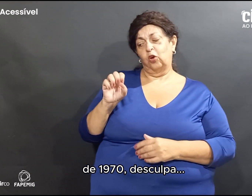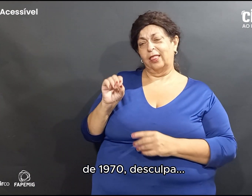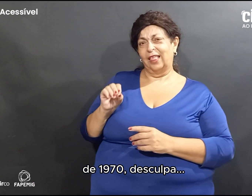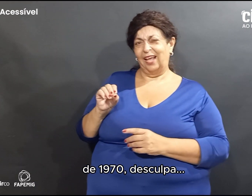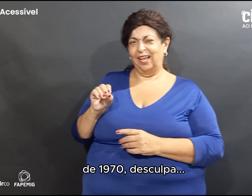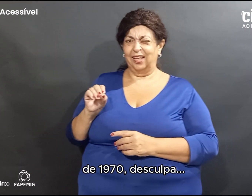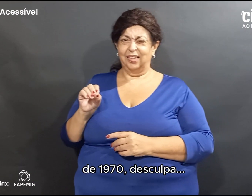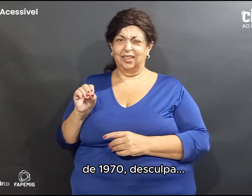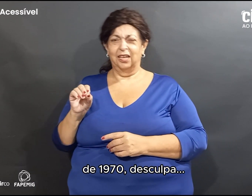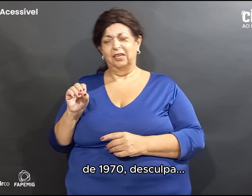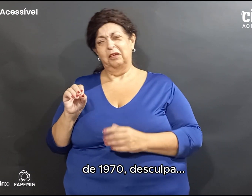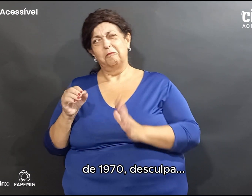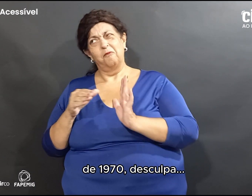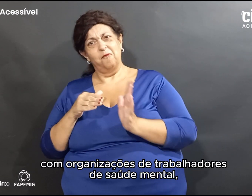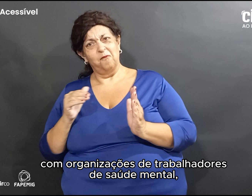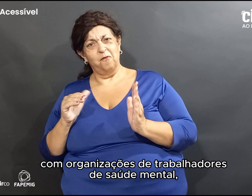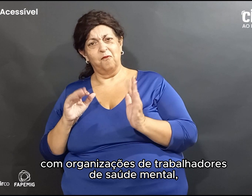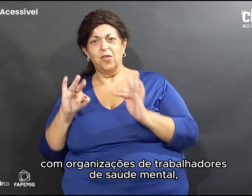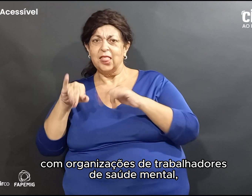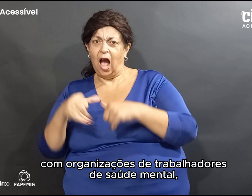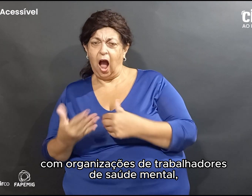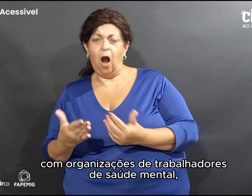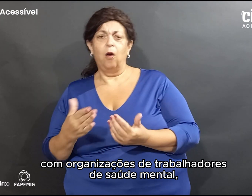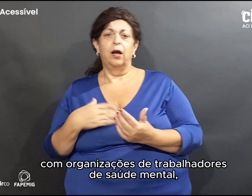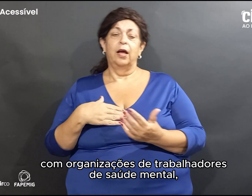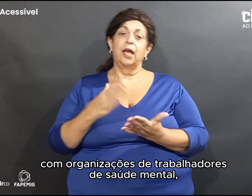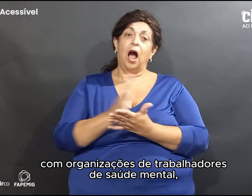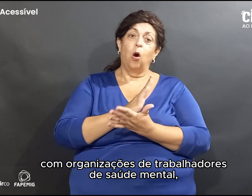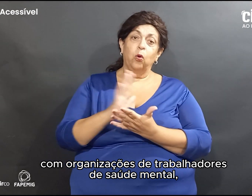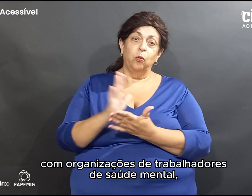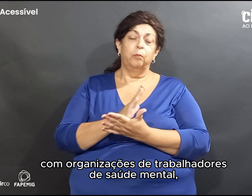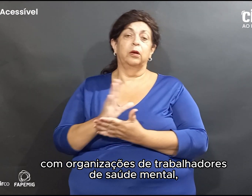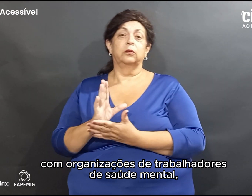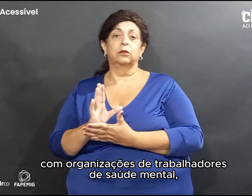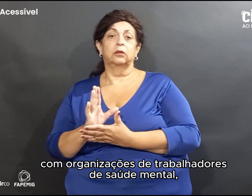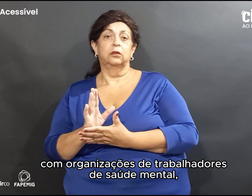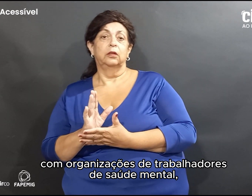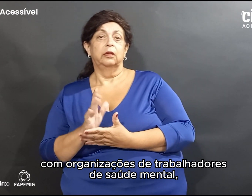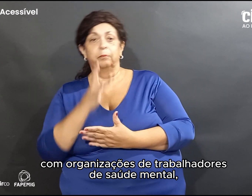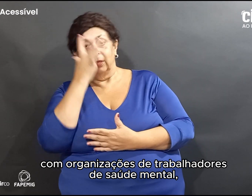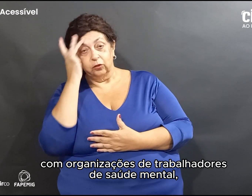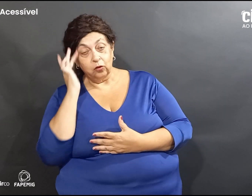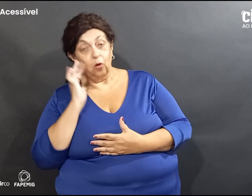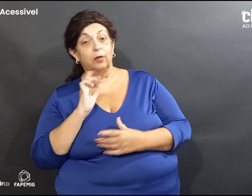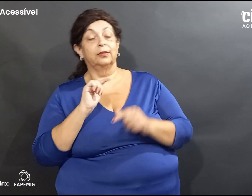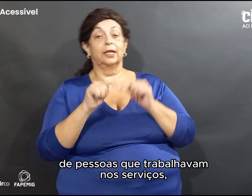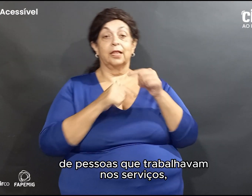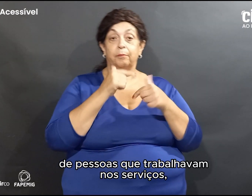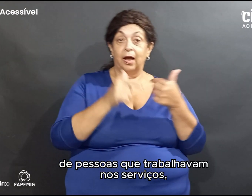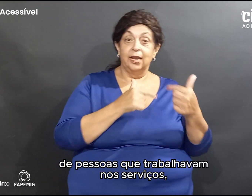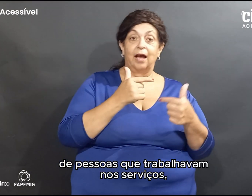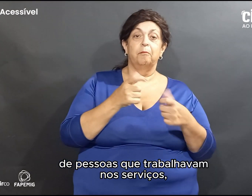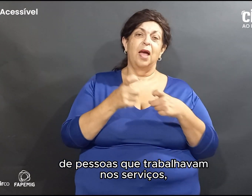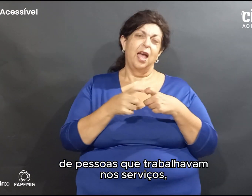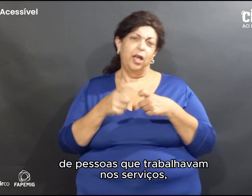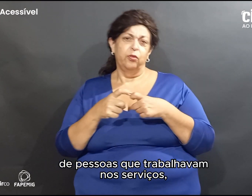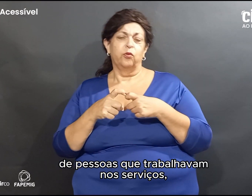70, desculpa, né, com organizações de trabalhadores de saúde mental, tá, de pessoas que trabalhavam